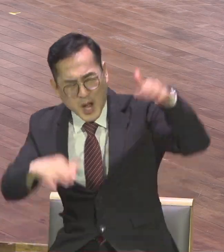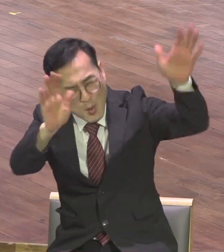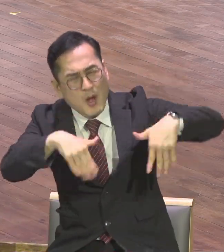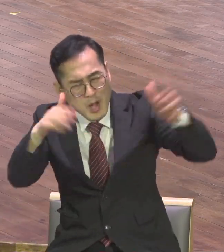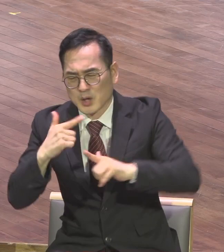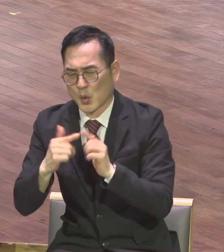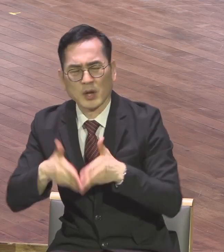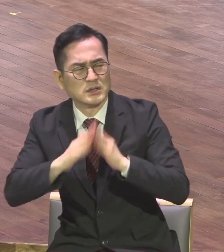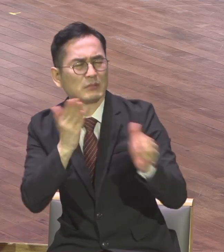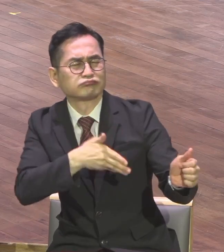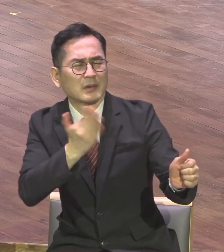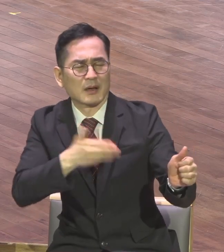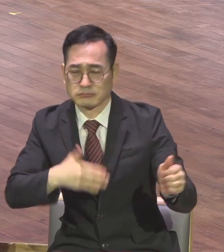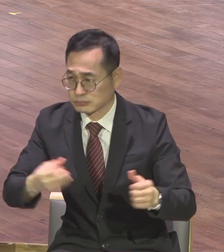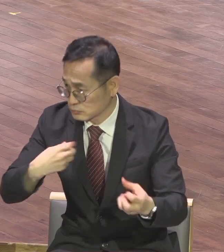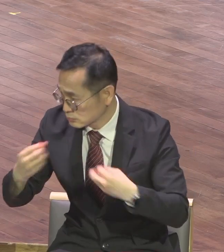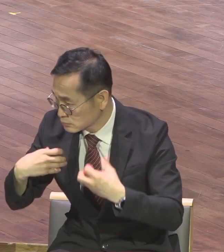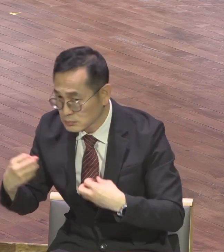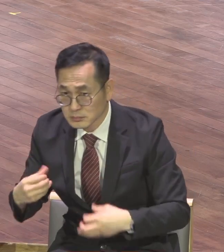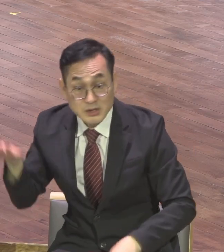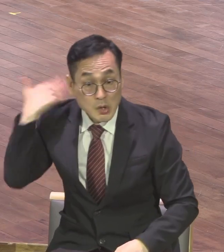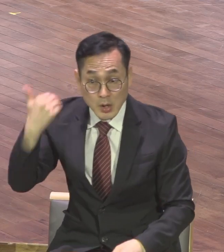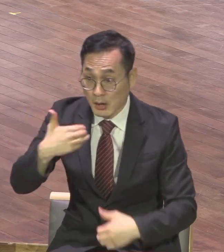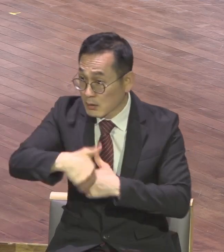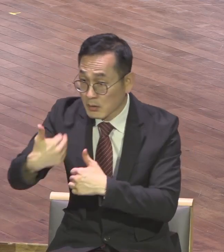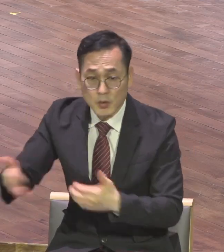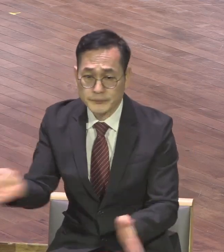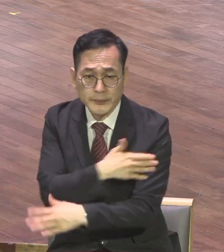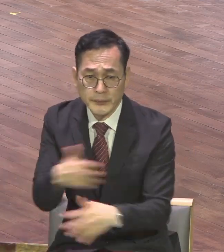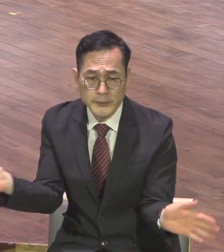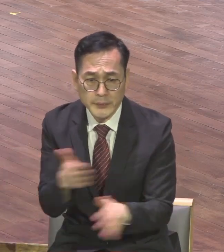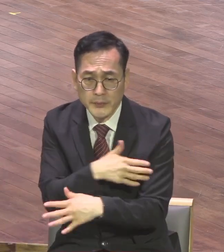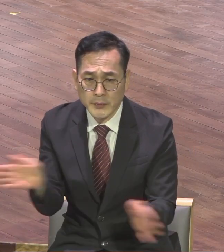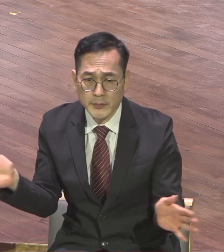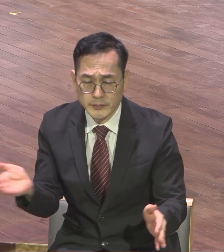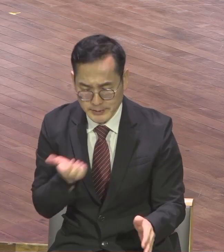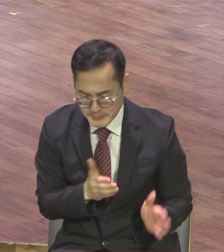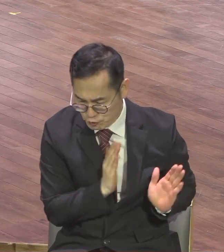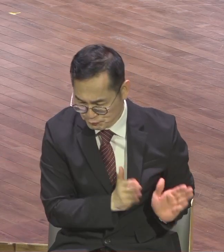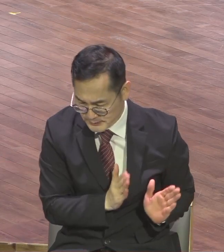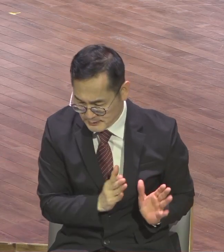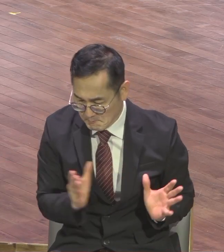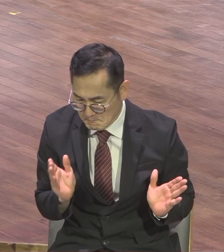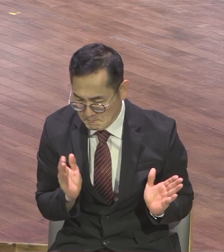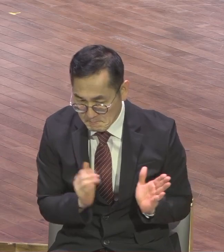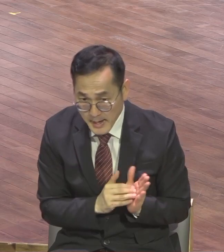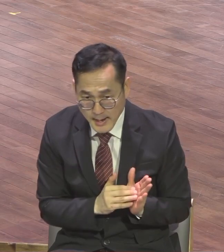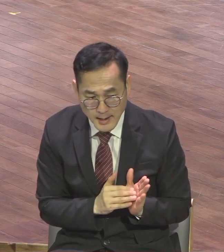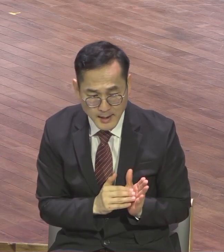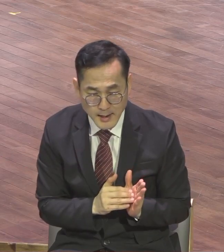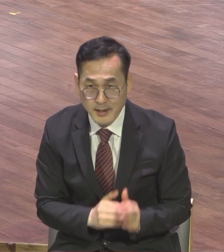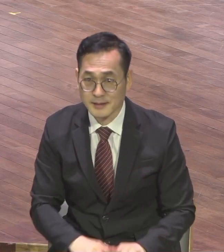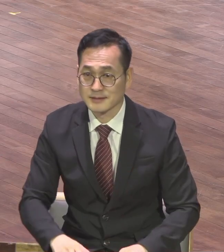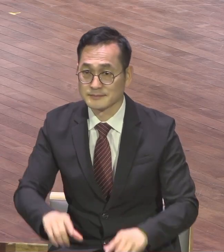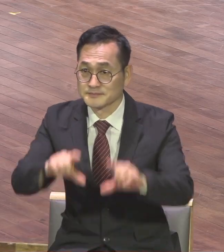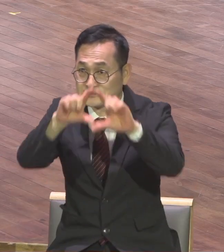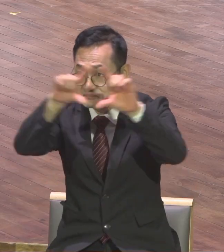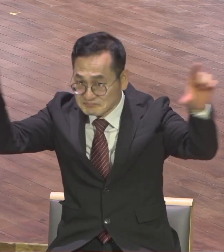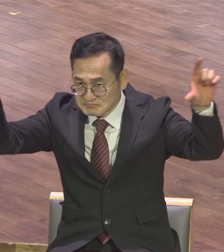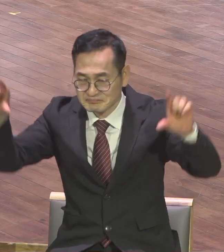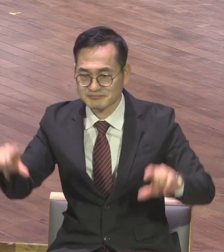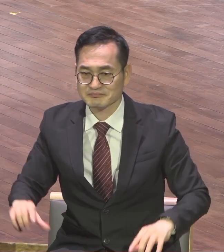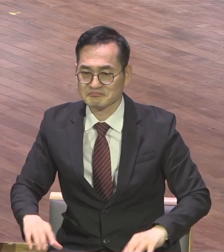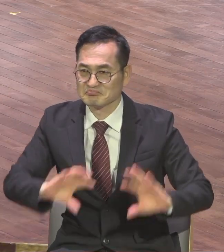참 희한하지요. 이런 문들이 전에는 없었어요. 근데 이거 망굴 기업으로 성경 온전 때리니까